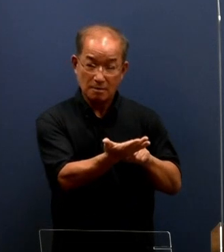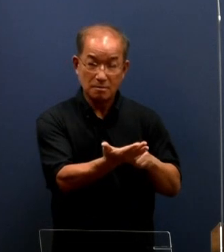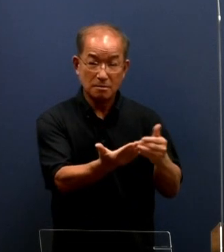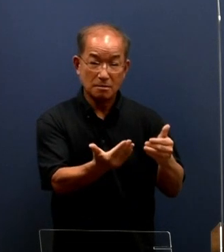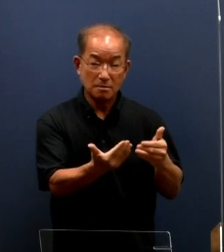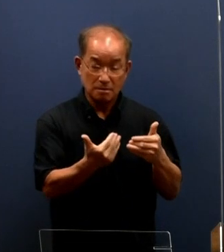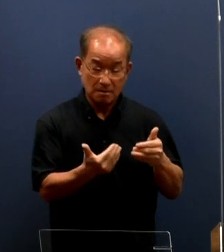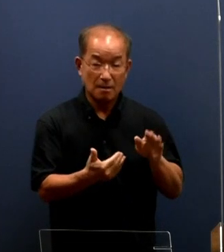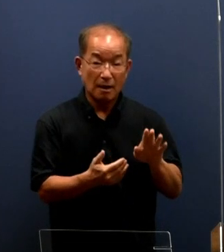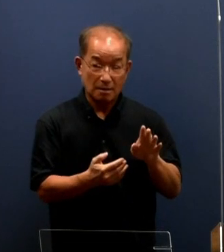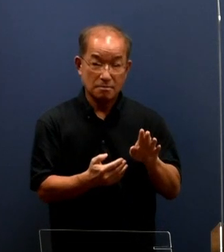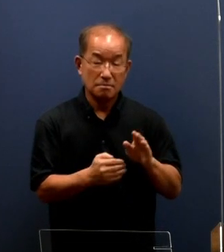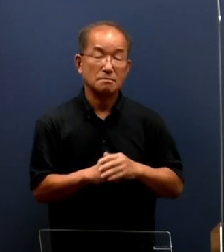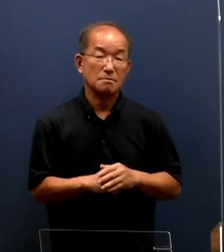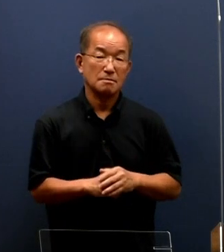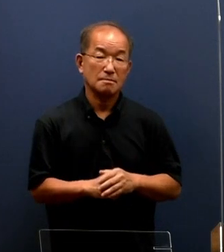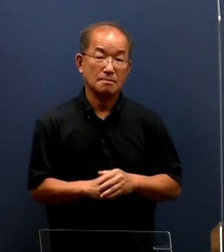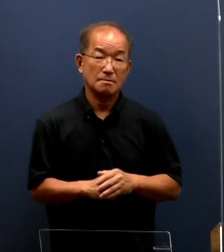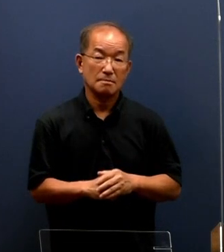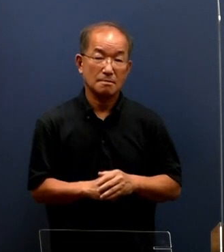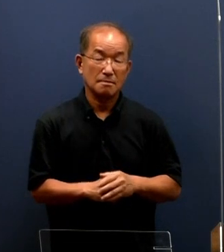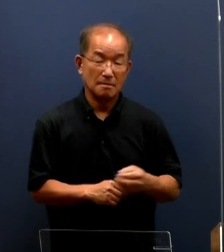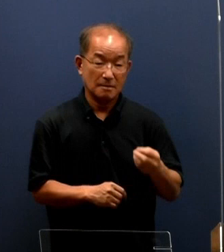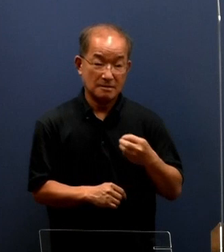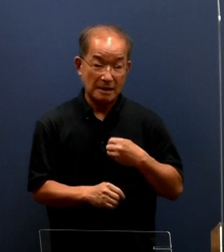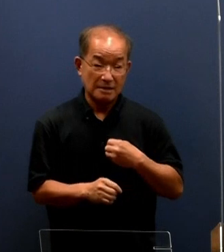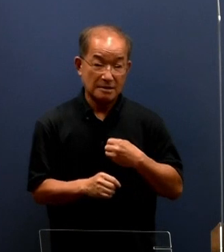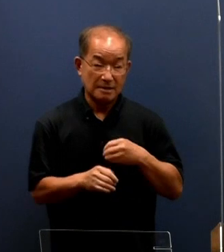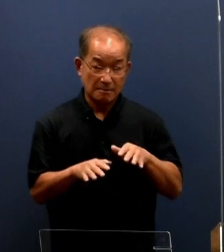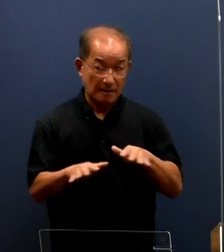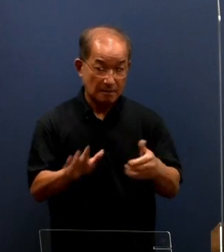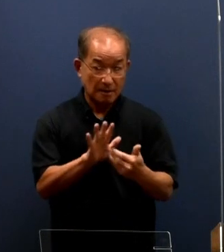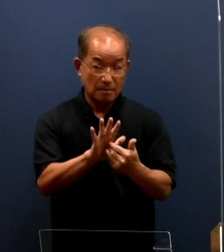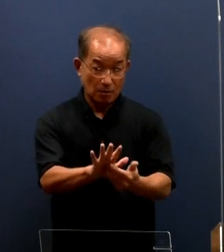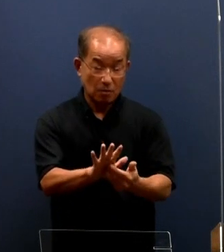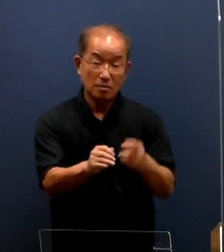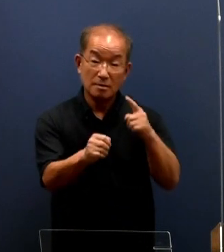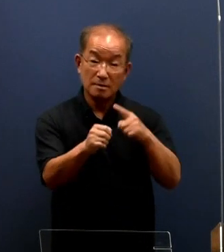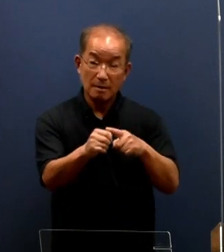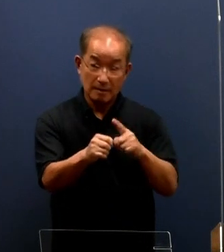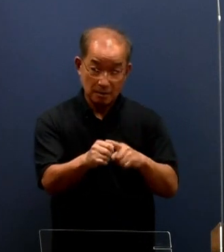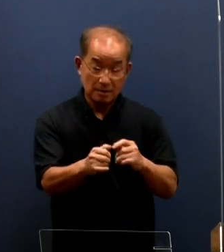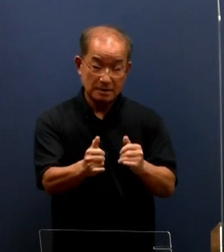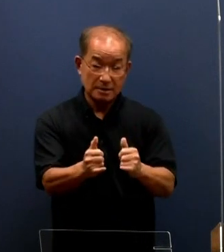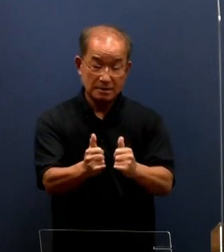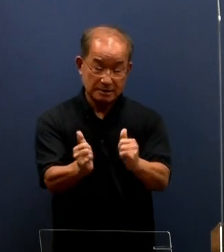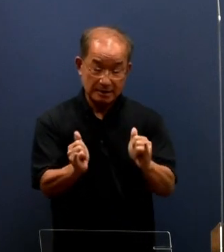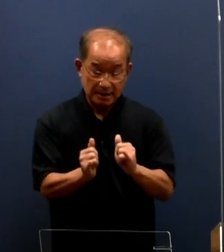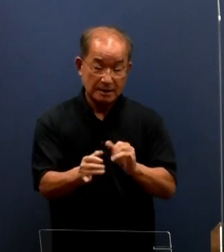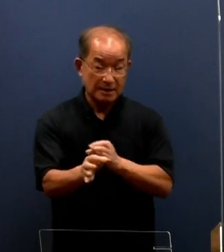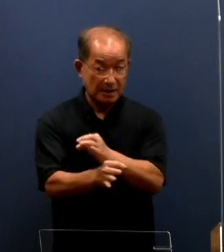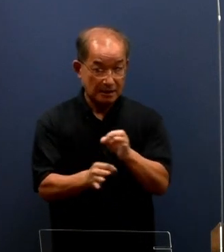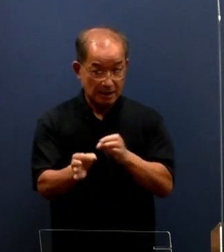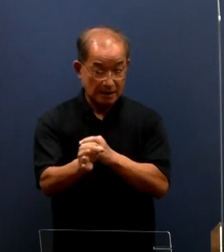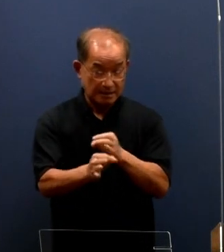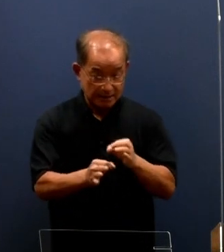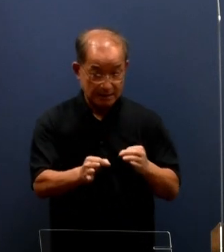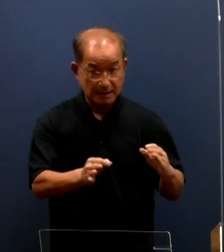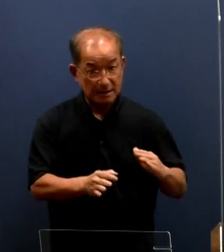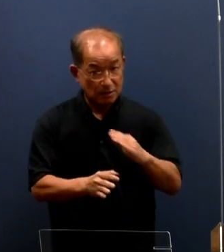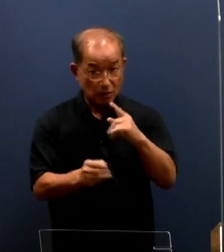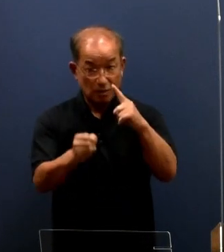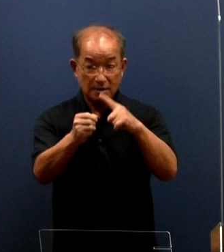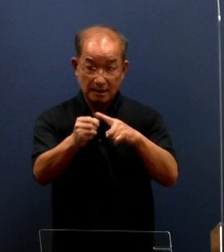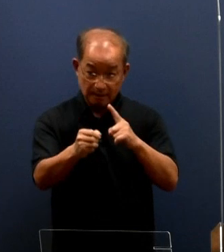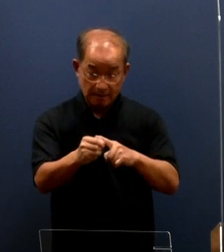そのいわゆるその感染拡大防止のために、社会経済活動の回復、傷んだ経済の